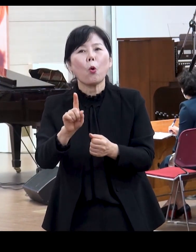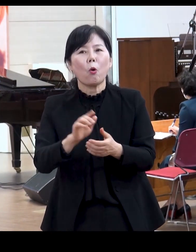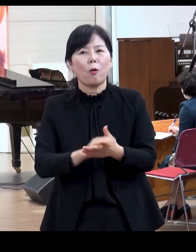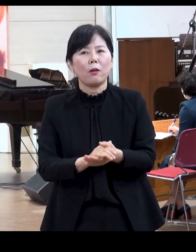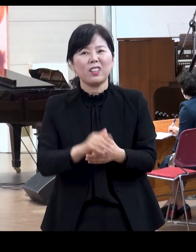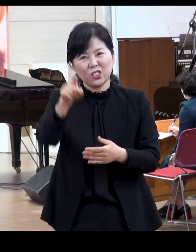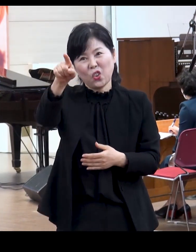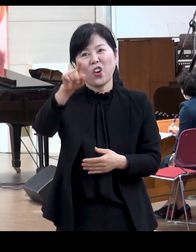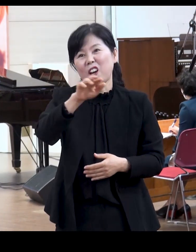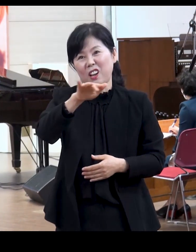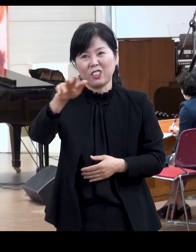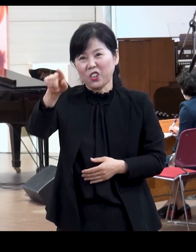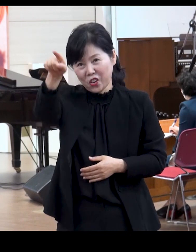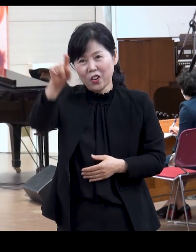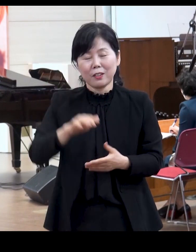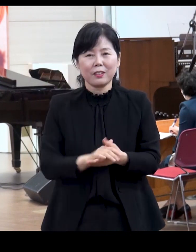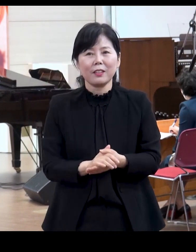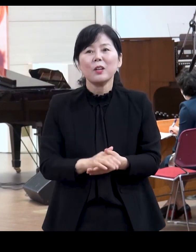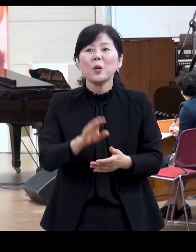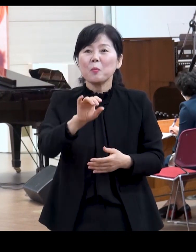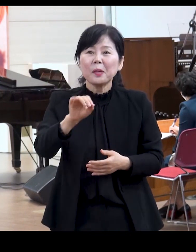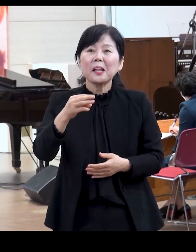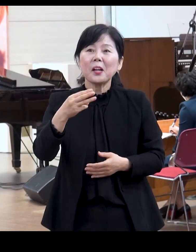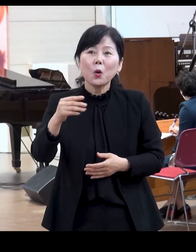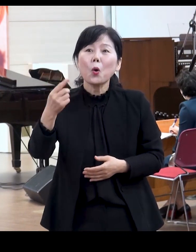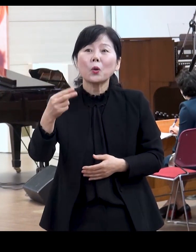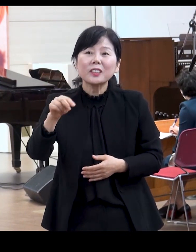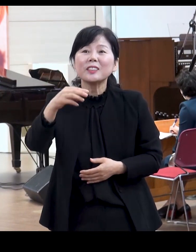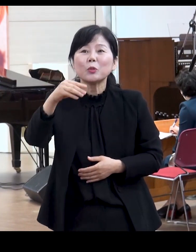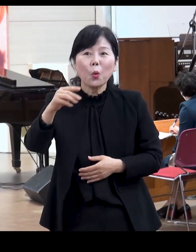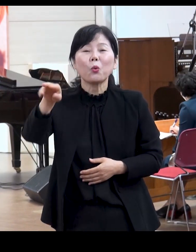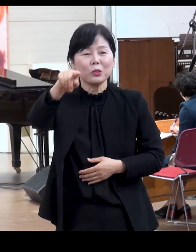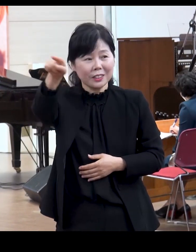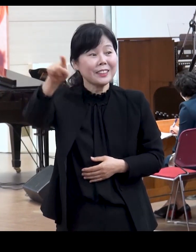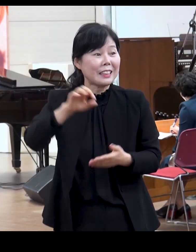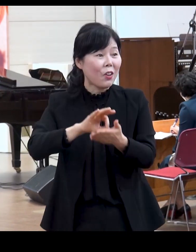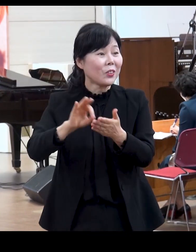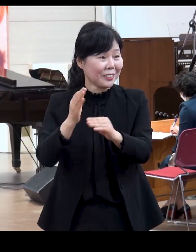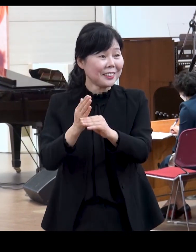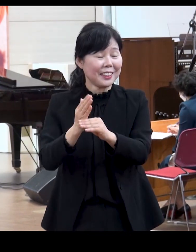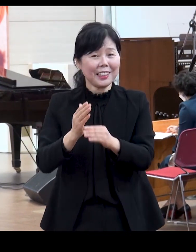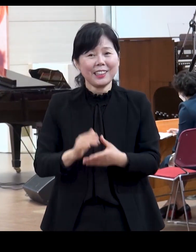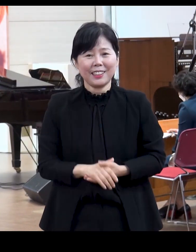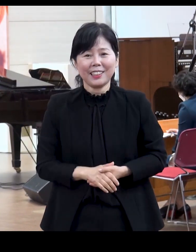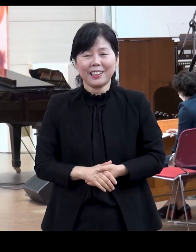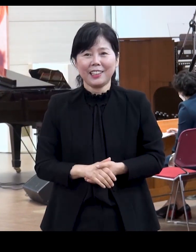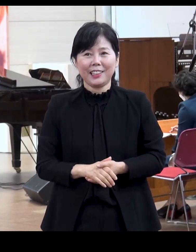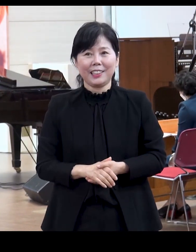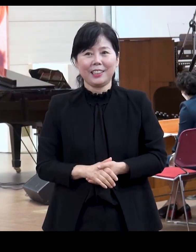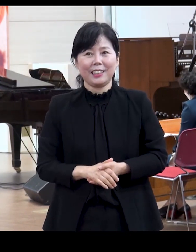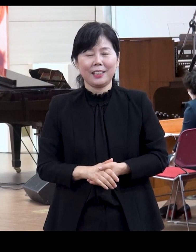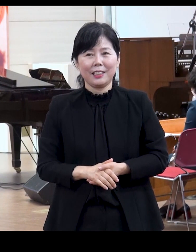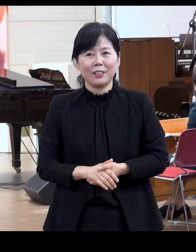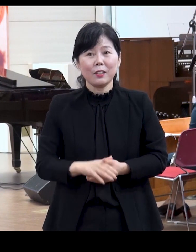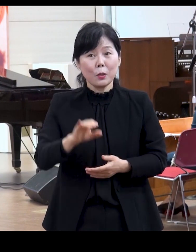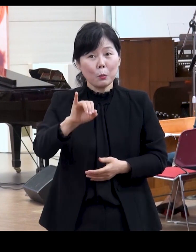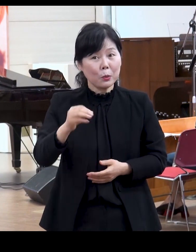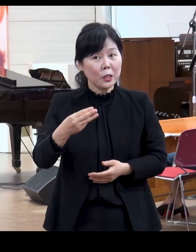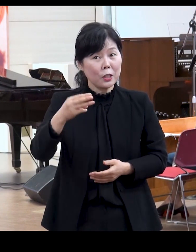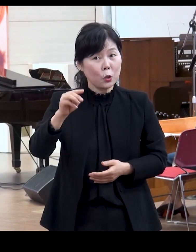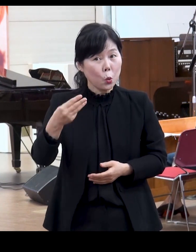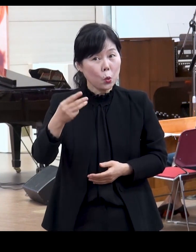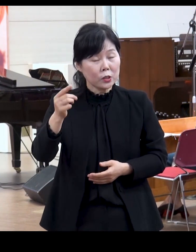이것은요, 헬라어로 필로스 토르고스라는 말을 썼습니다. 필로스 토르고스. 그런데 이